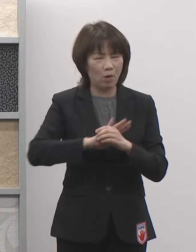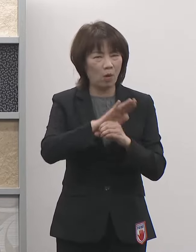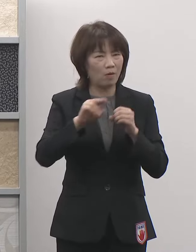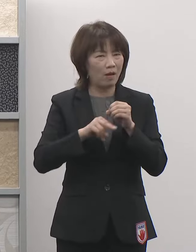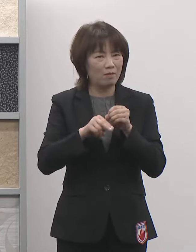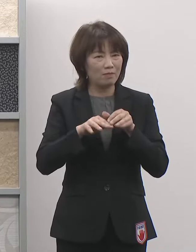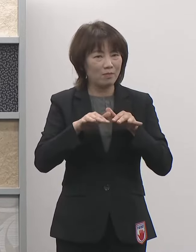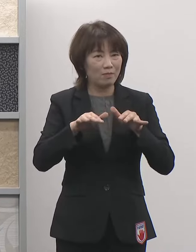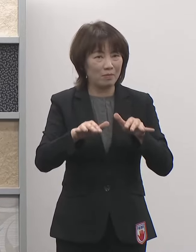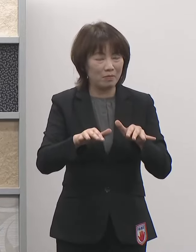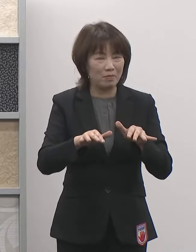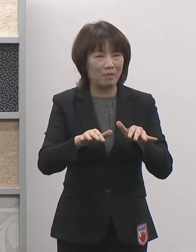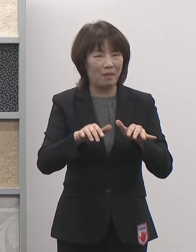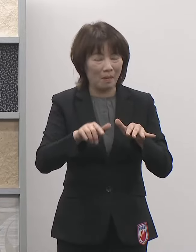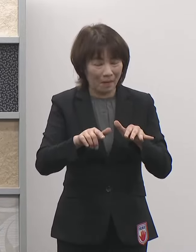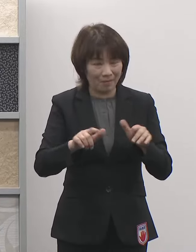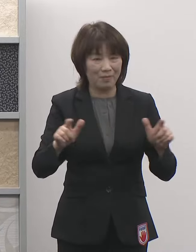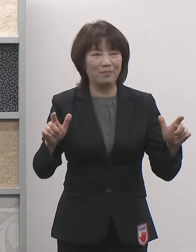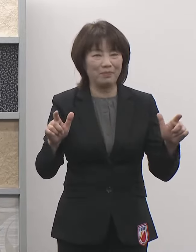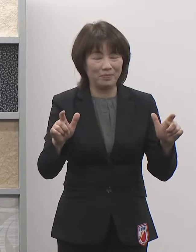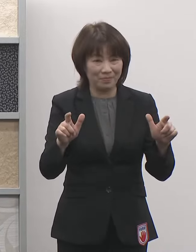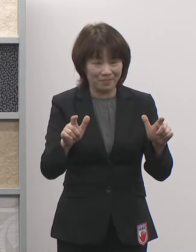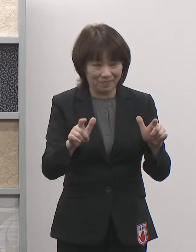コロナ明けのですね、